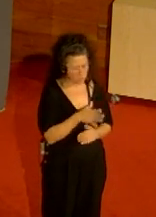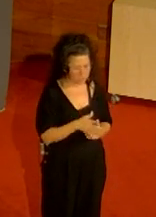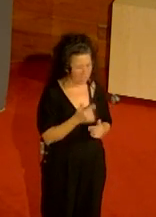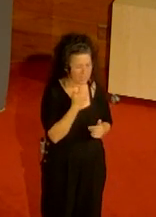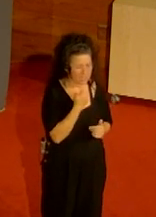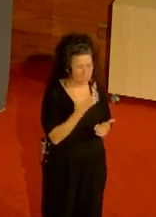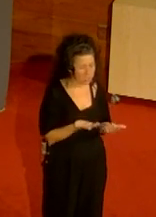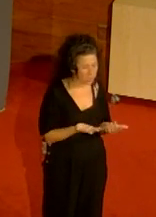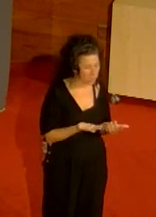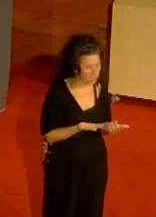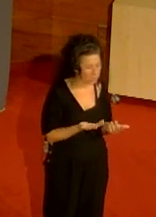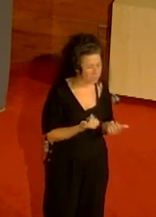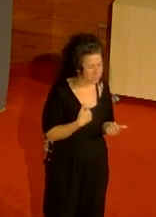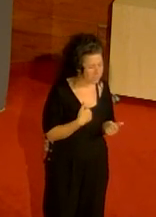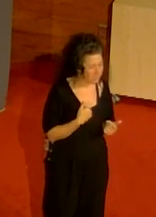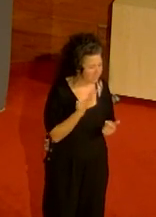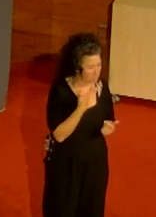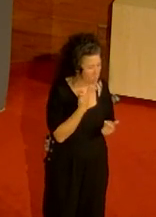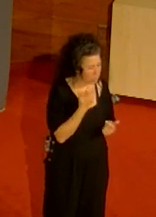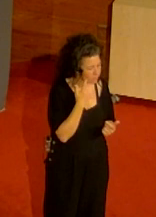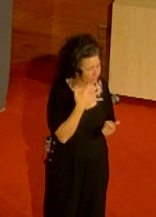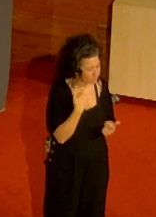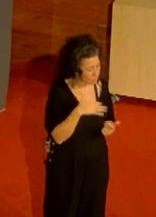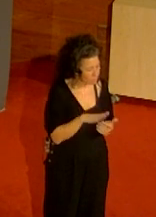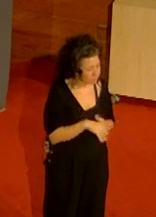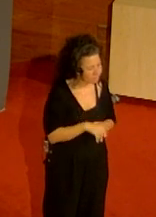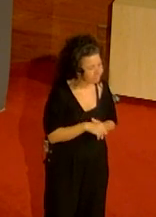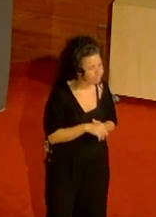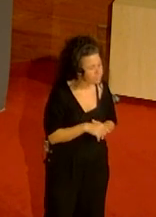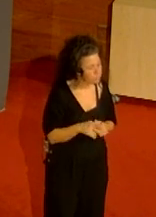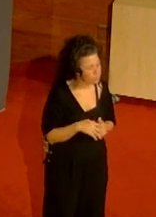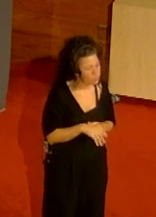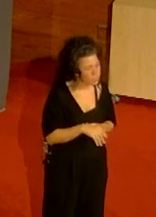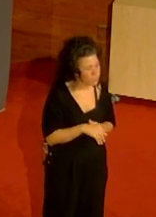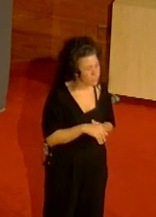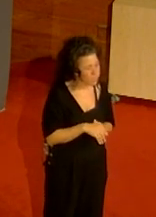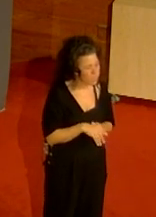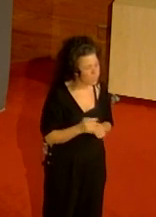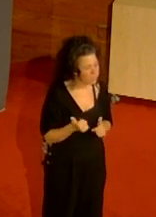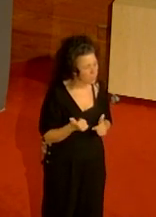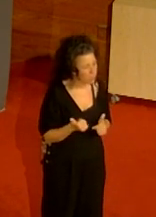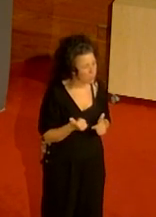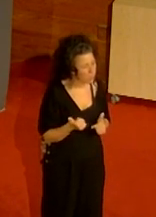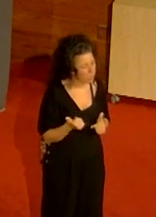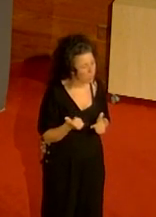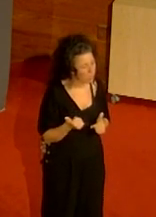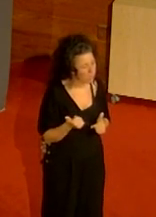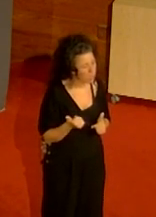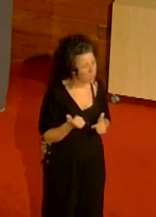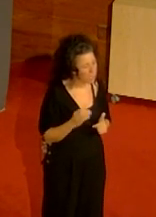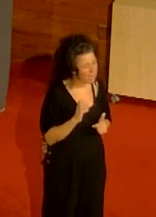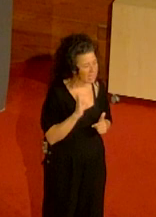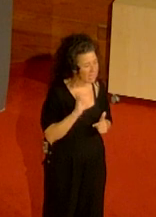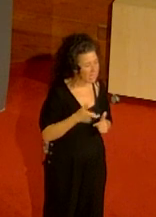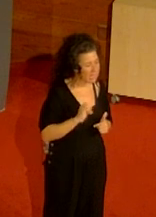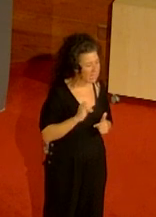hay cantidad de información que se basa, vamos a decir, en la épica del viaje, que es Éxodo o Odisea, ¿no? Éxodo si me expulsan, que es la